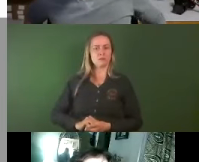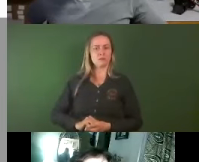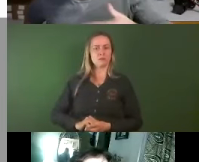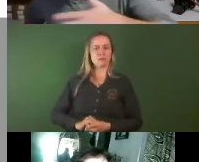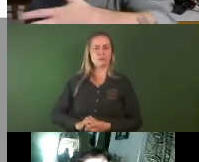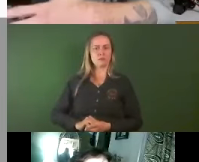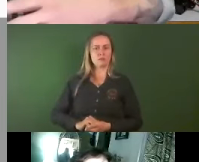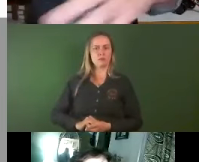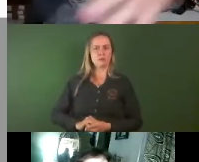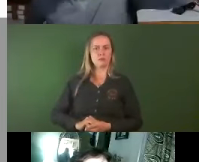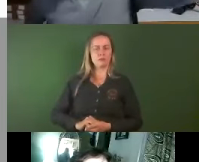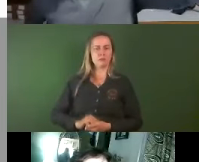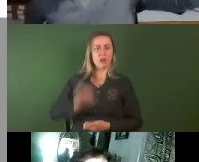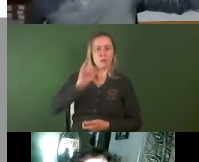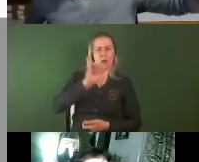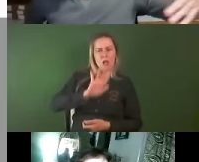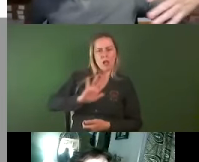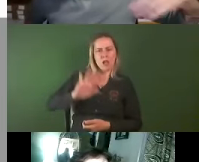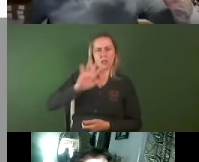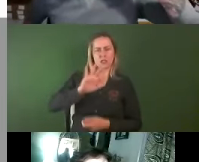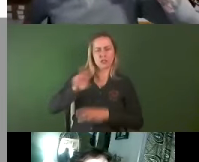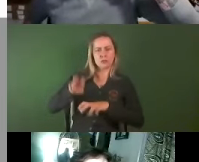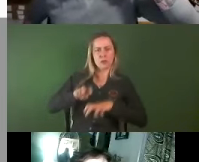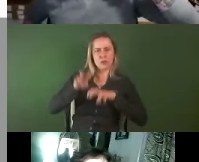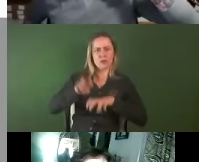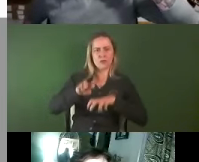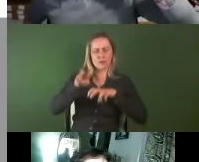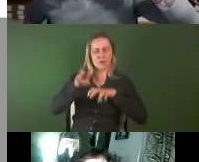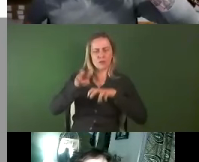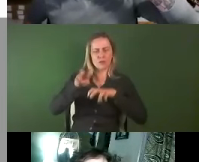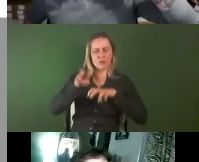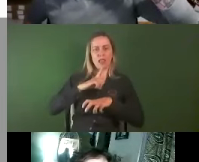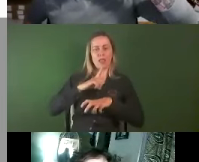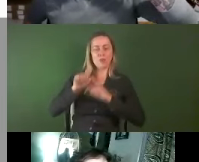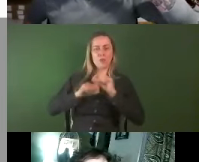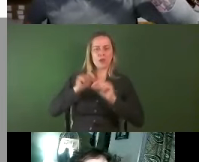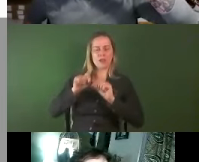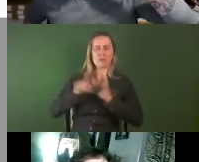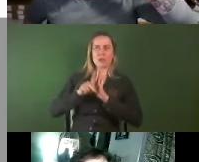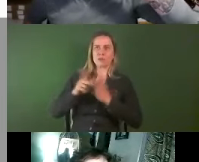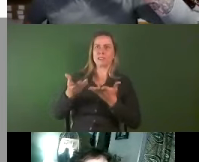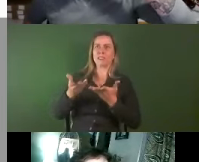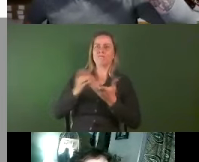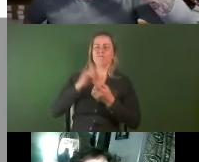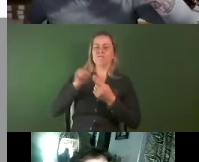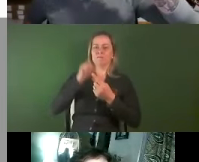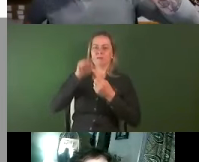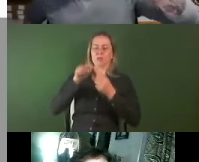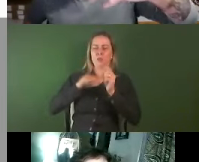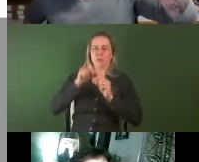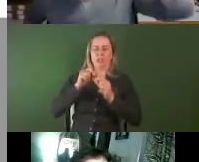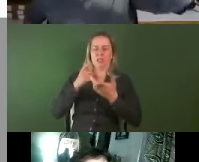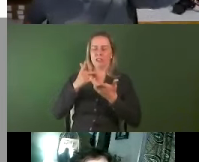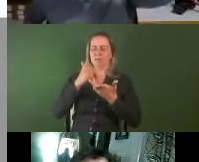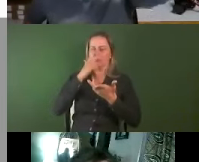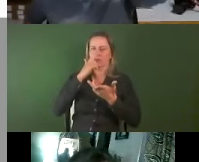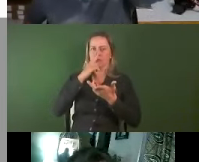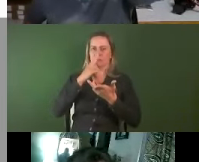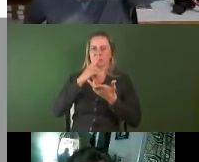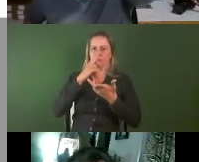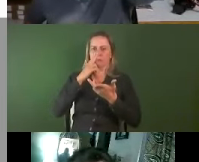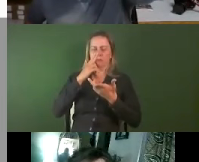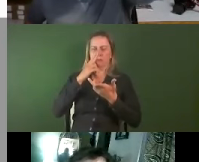a paisagem rural dali tem uma função de colocar em contraponto